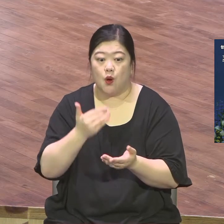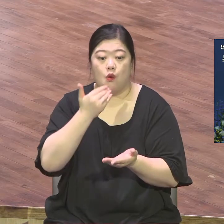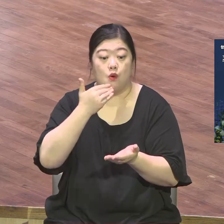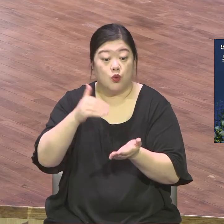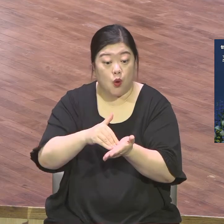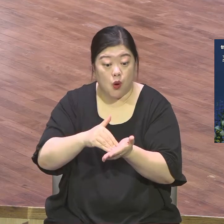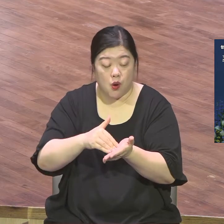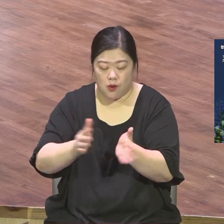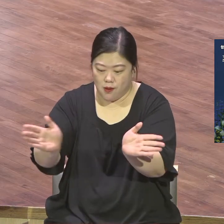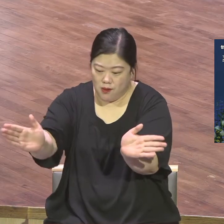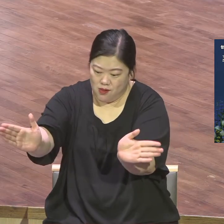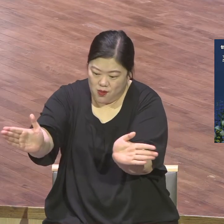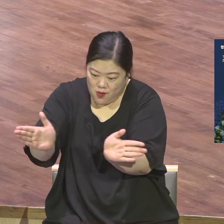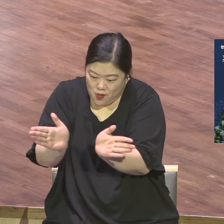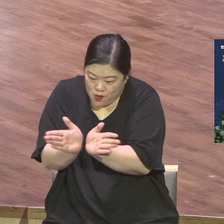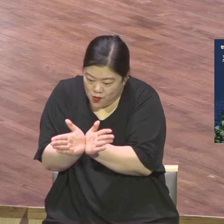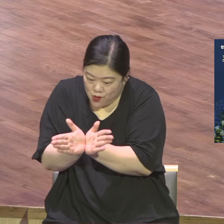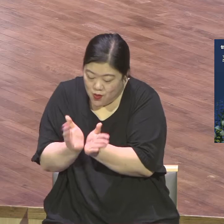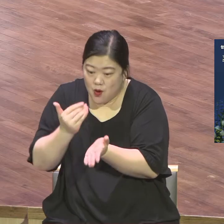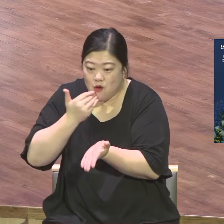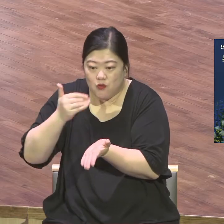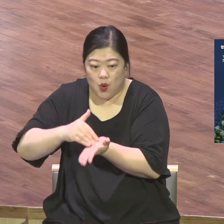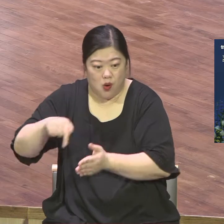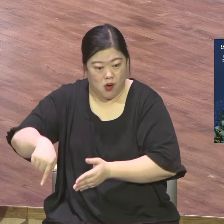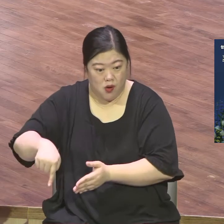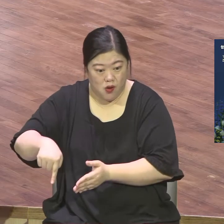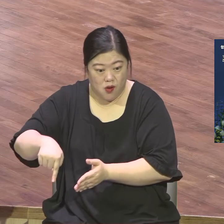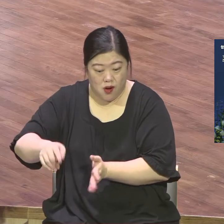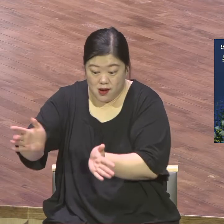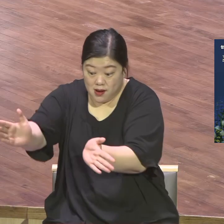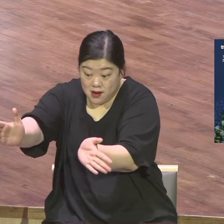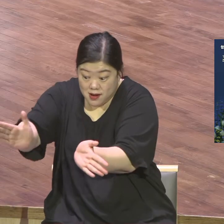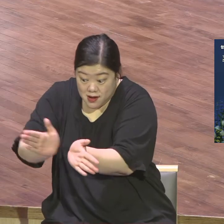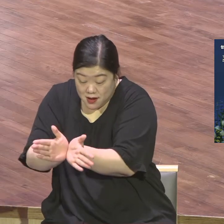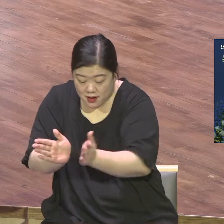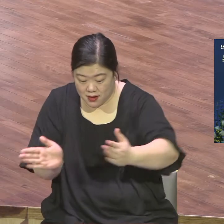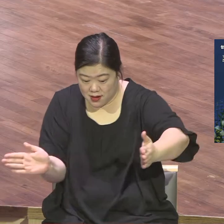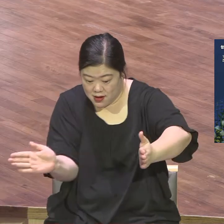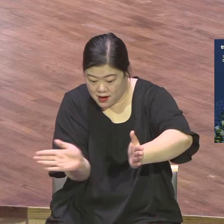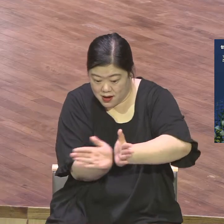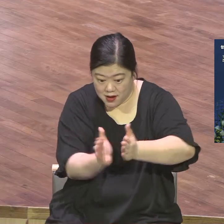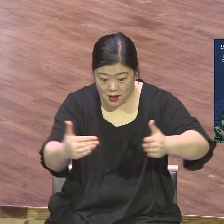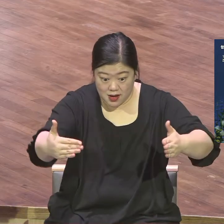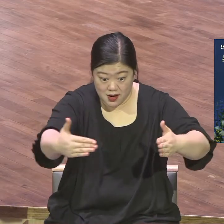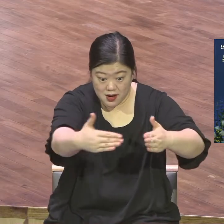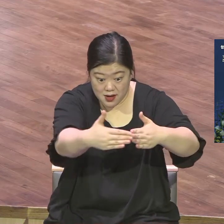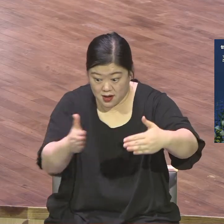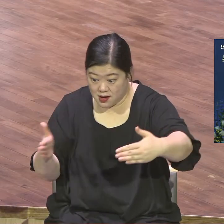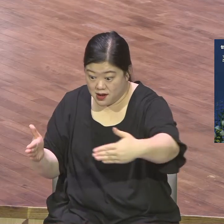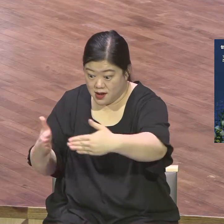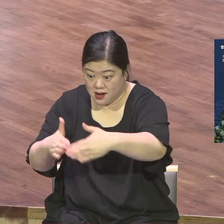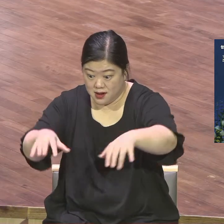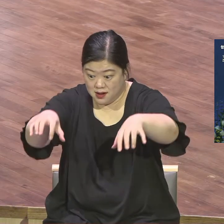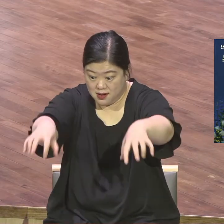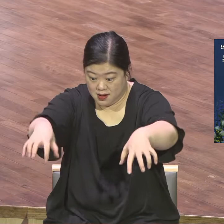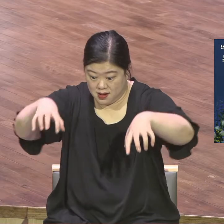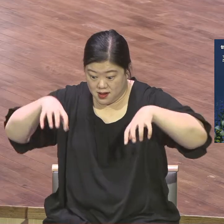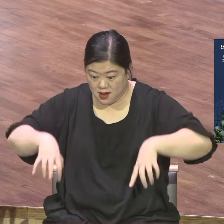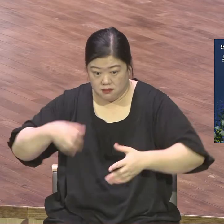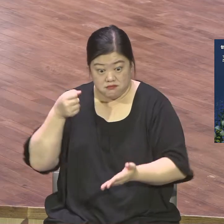뭐라 그랬어요? 모퉁이 돌 그랬어요. 모퉁이 돌. 이 모퉁이 돌은 건물을 짓는 기준이 될 뿐만